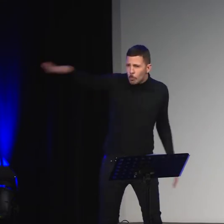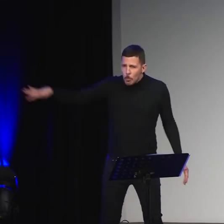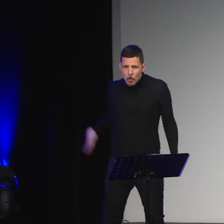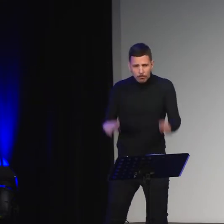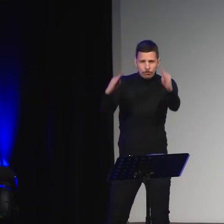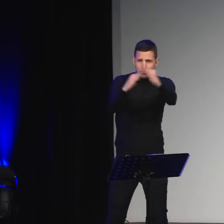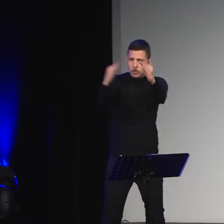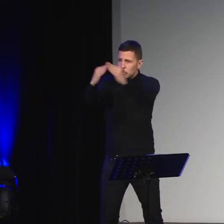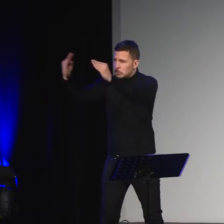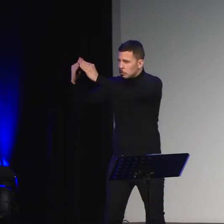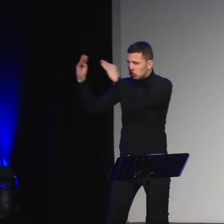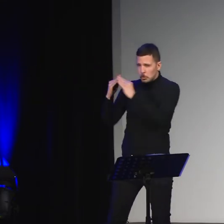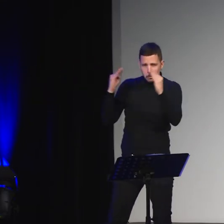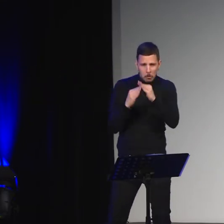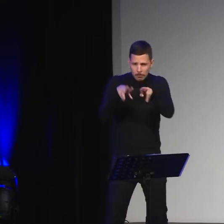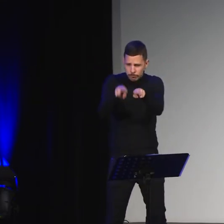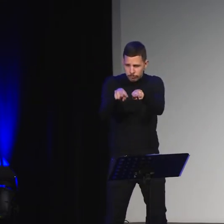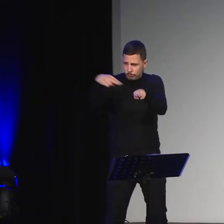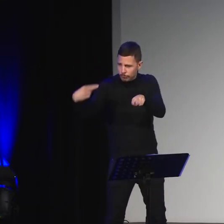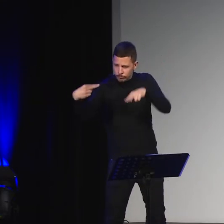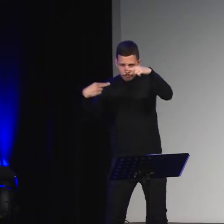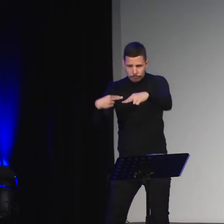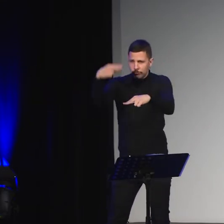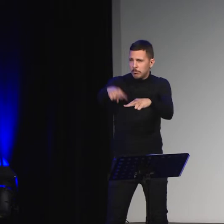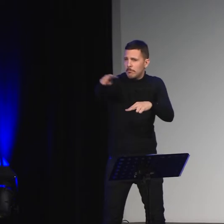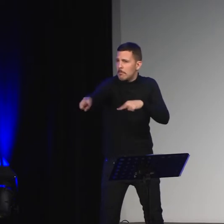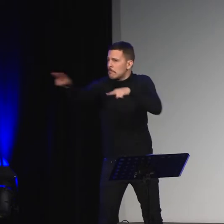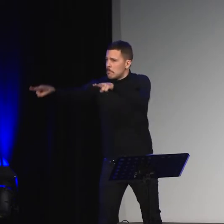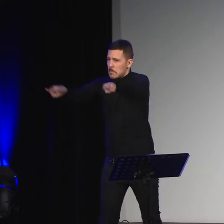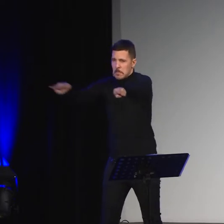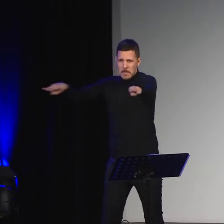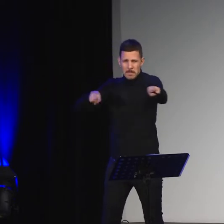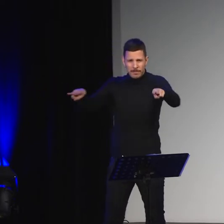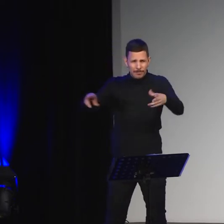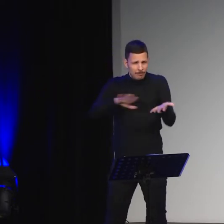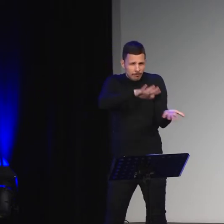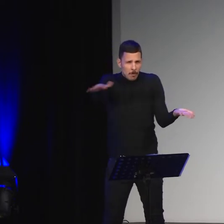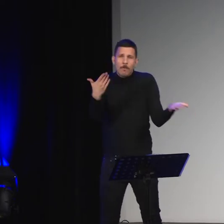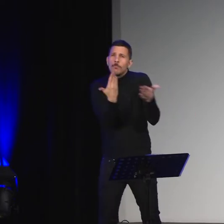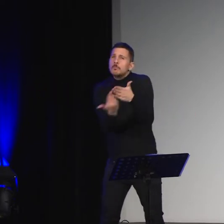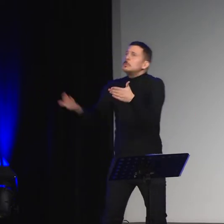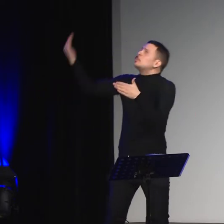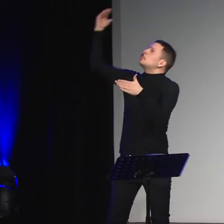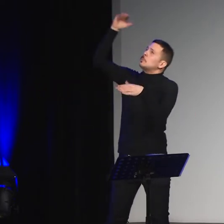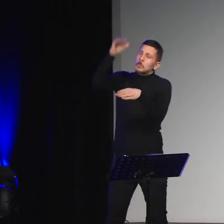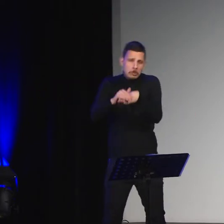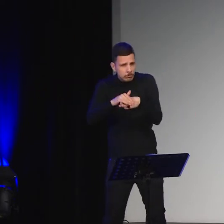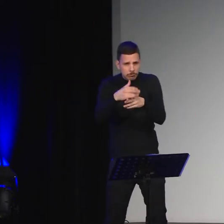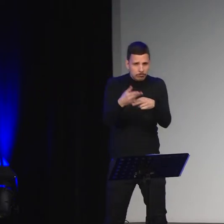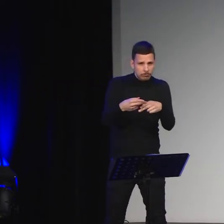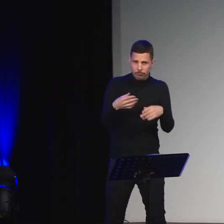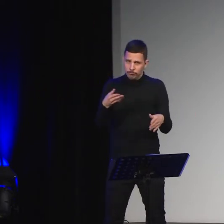la direction naturelle dans toutes les maisons. Les pièces sont dessinées pour les corps allongés, comme le corps de la